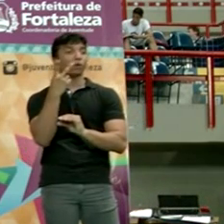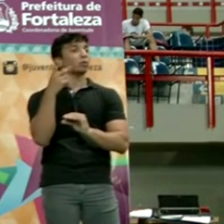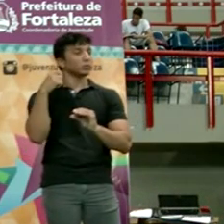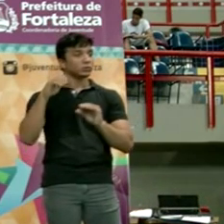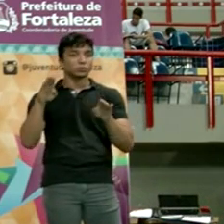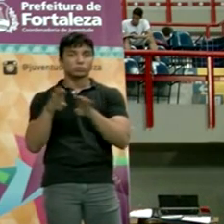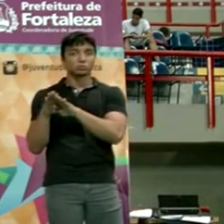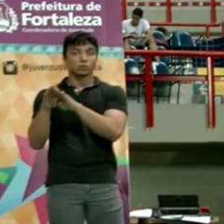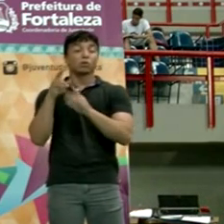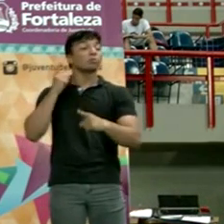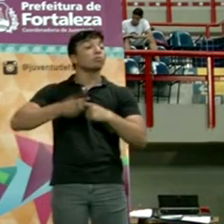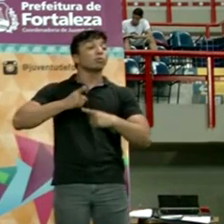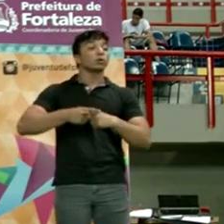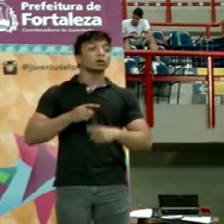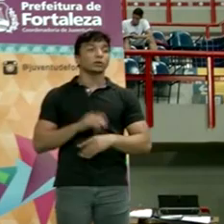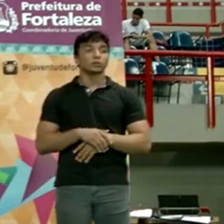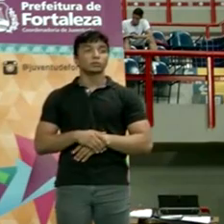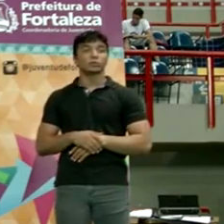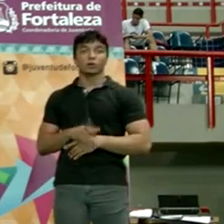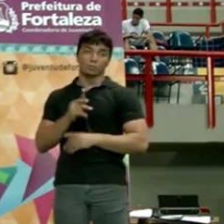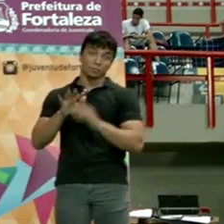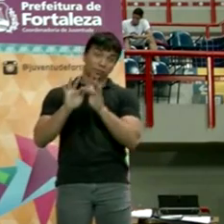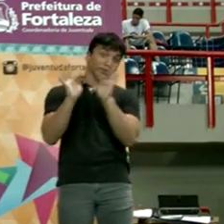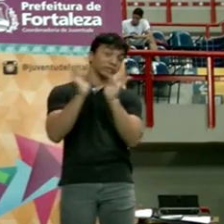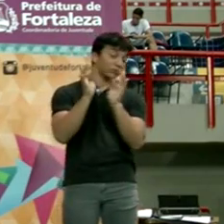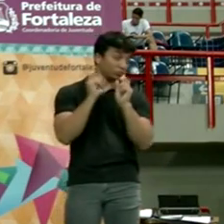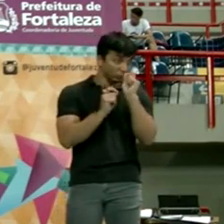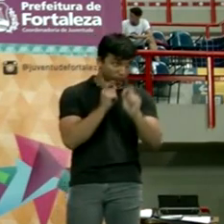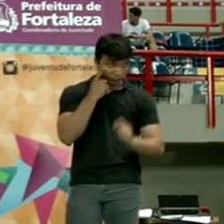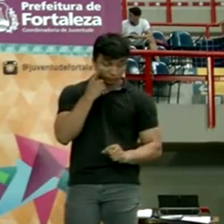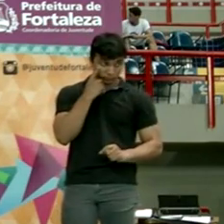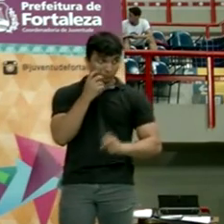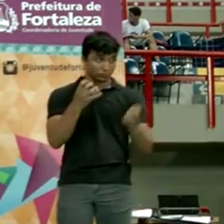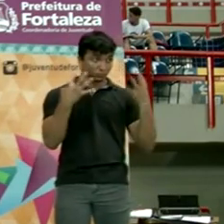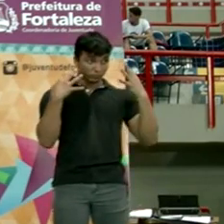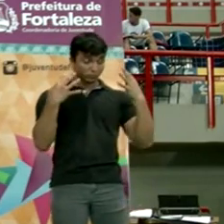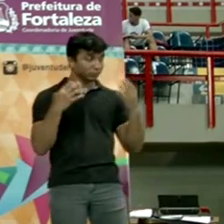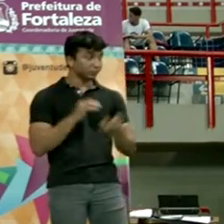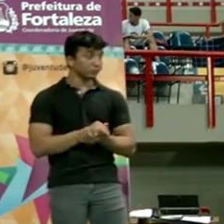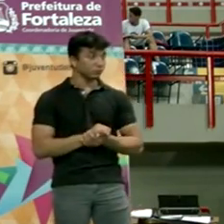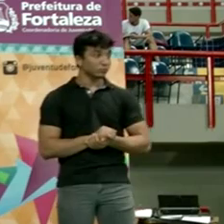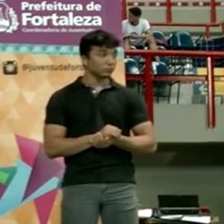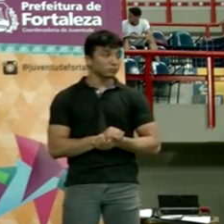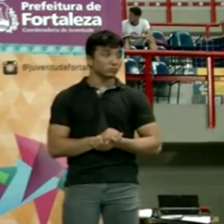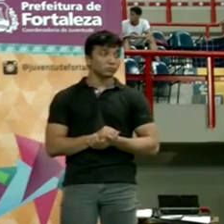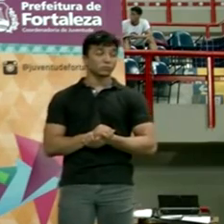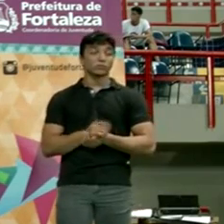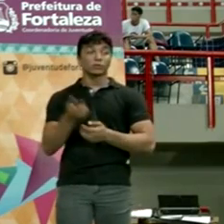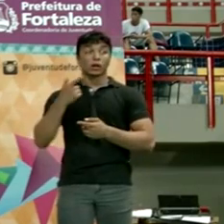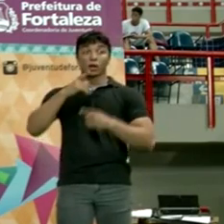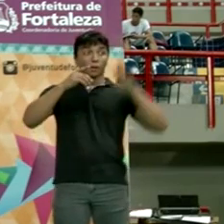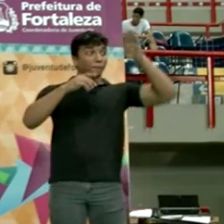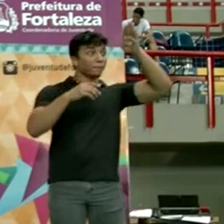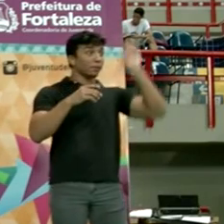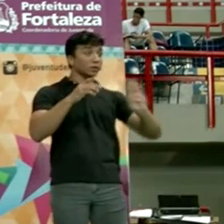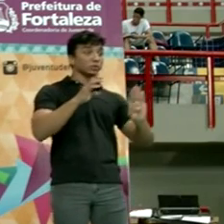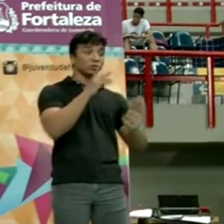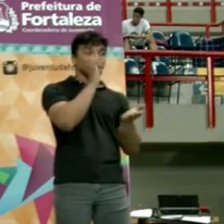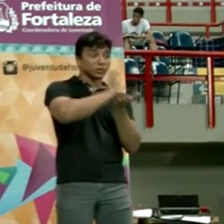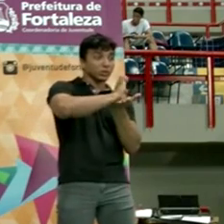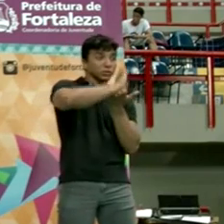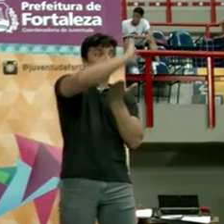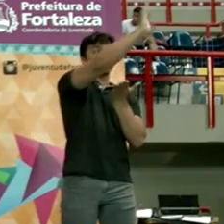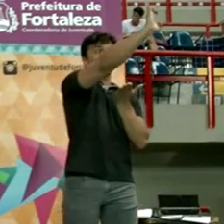demais, não. Por um motivo muito simples, presta atenção, ó. Quando o Brasil